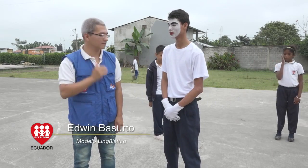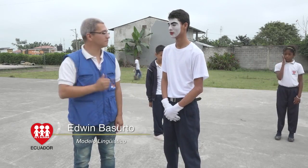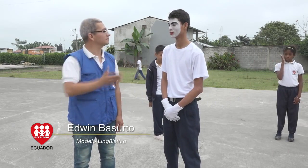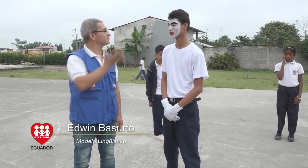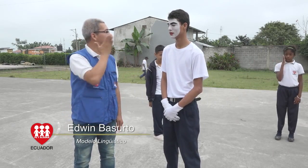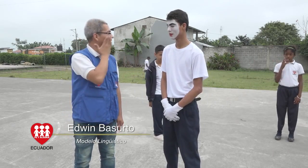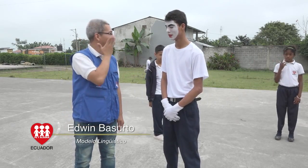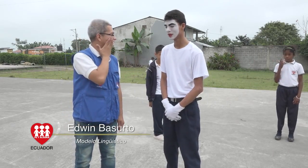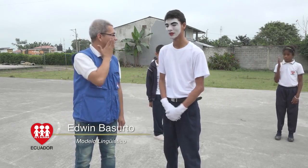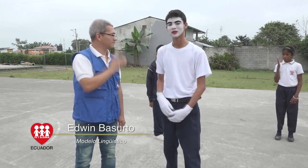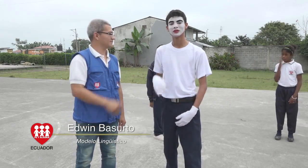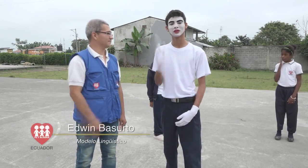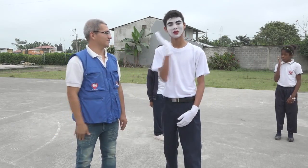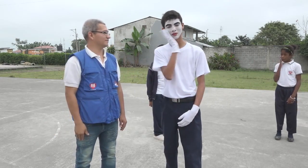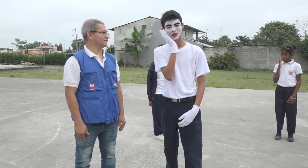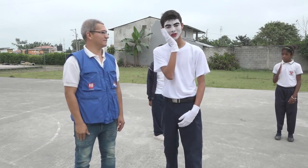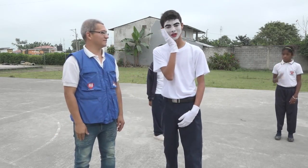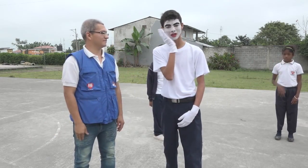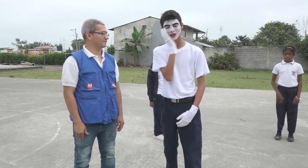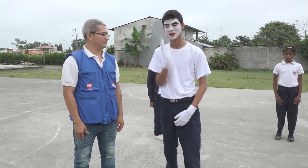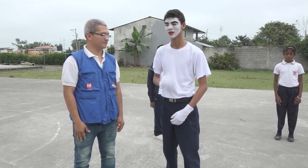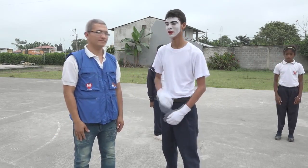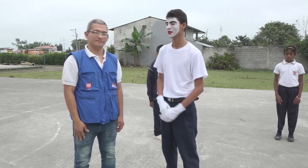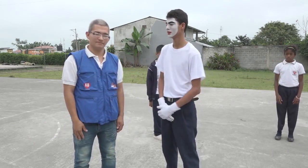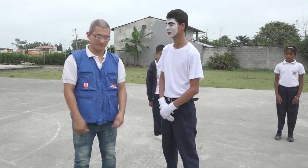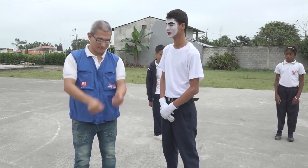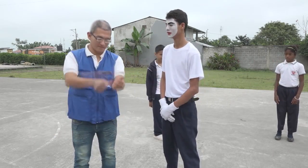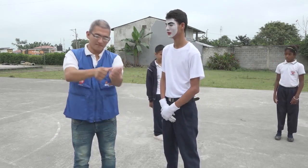Papá, mamá,